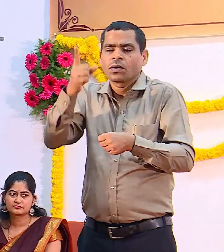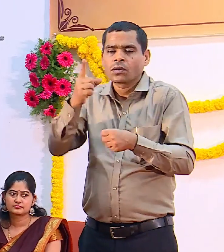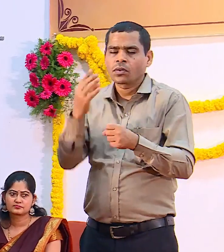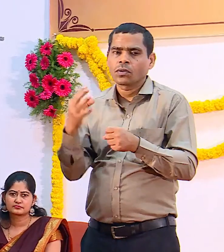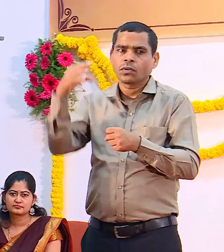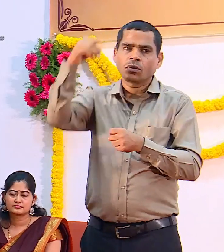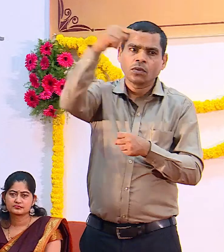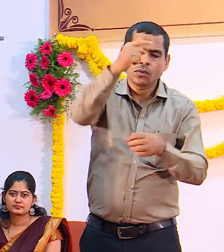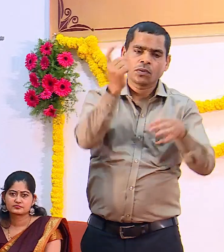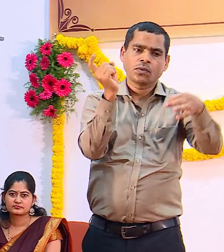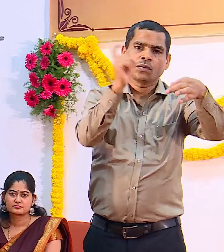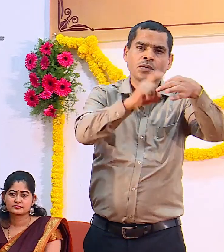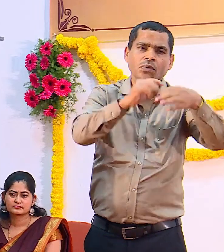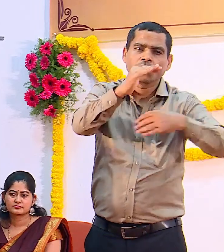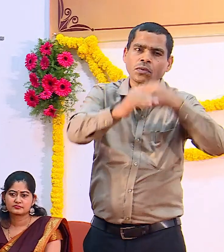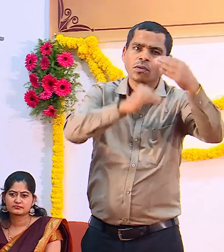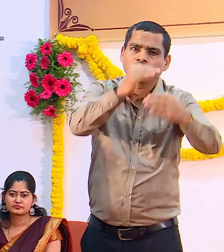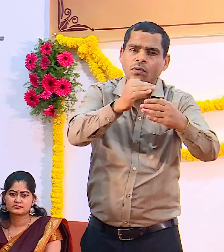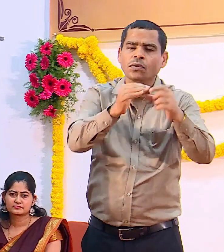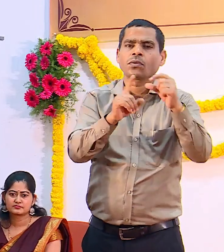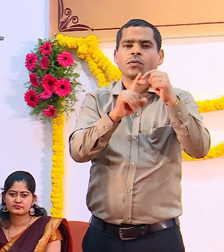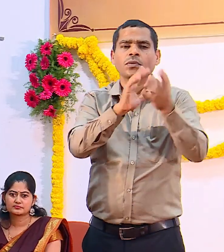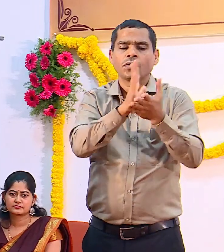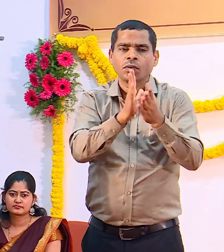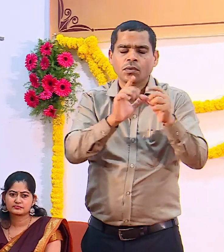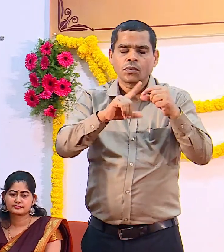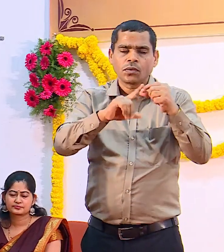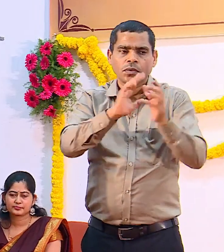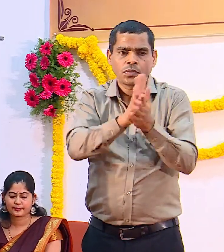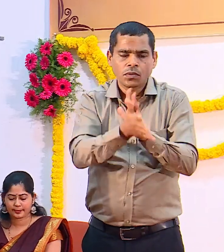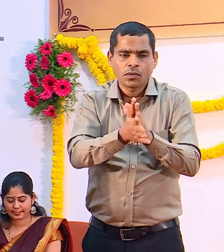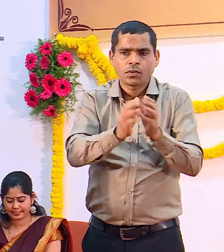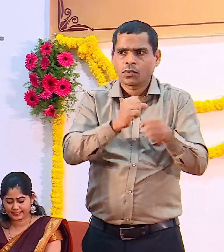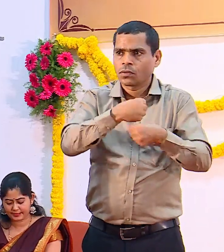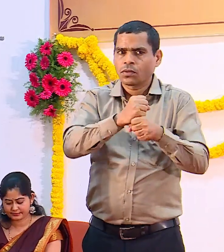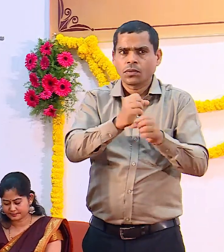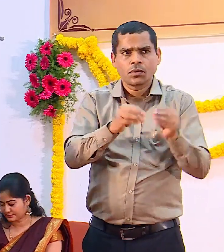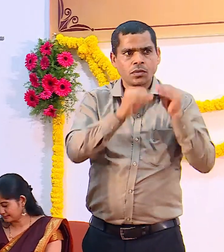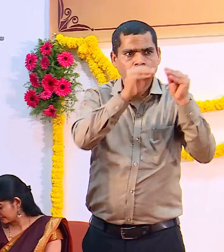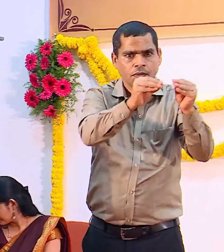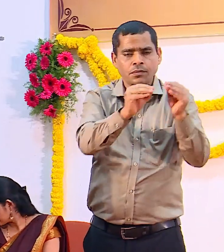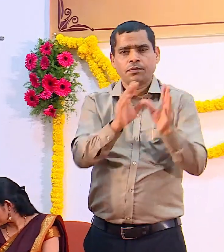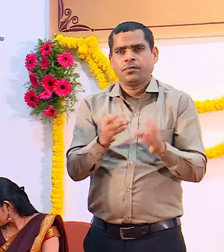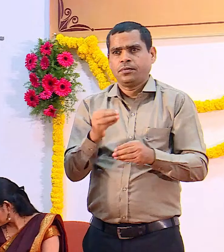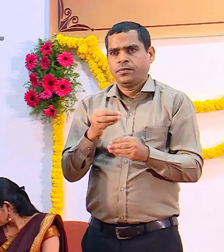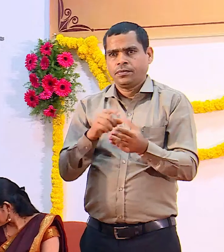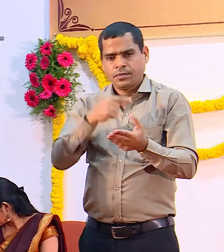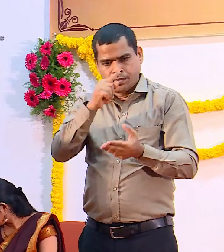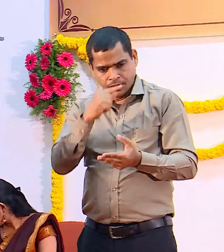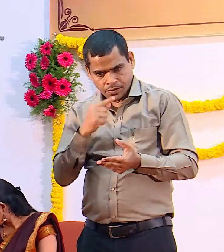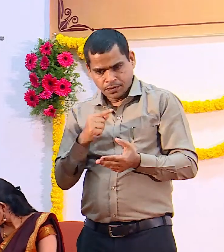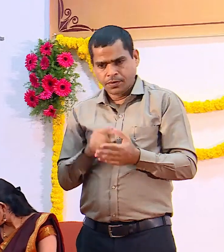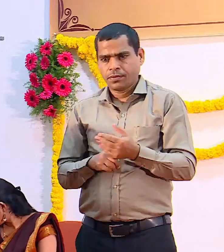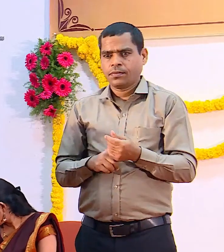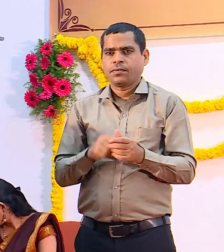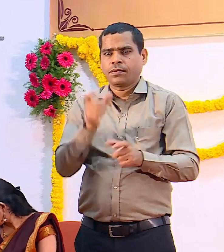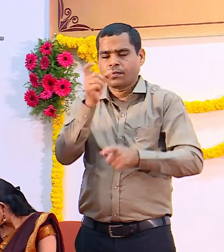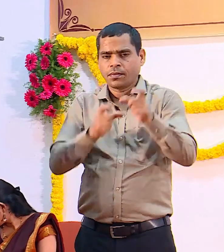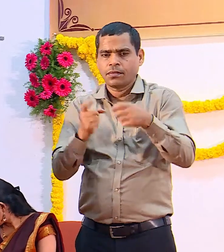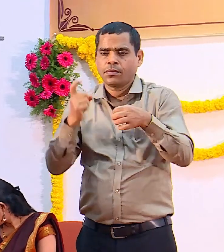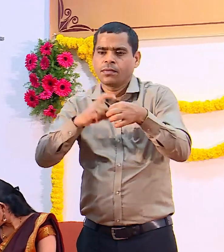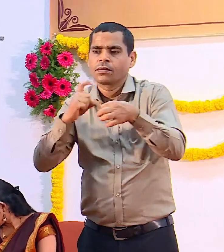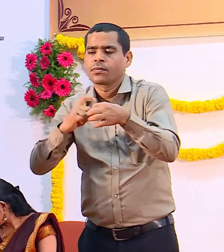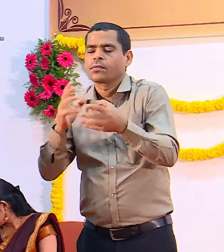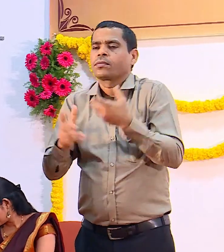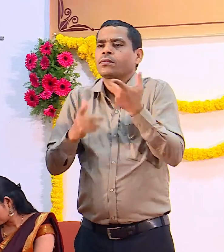तरह से आगे बढ़ा सकते हैं उसका भी आप प्रकल्प बनाएं, वो भी हम मंजूर करेंगे, किस तरह से उसमें आपकी मैन पावर आ सकती है और कैसे